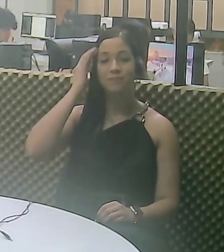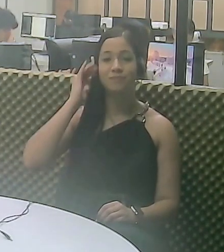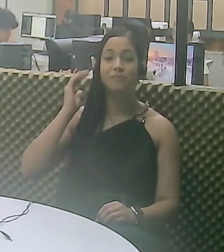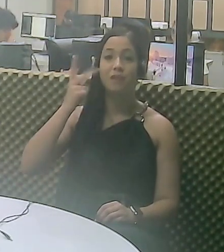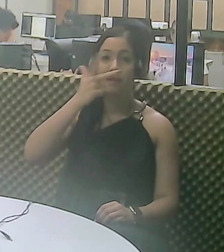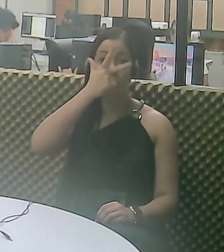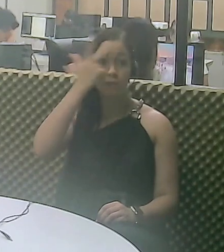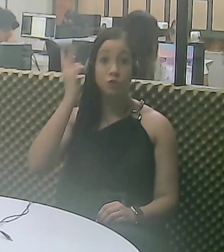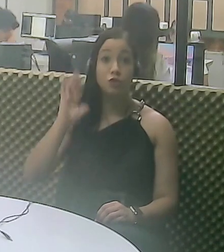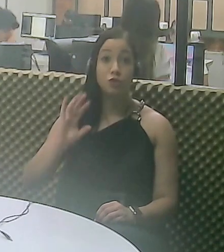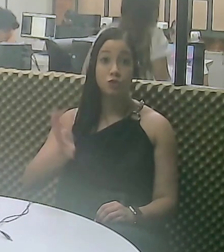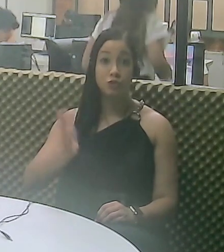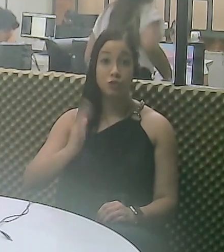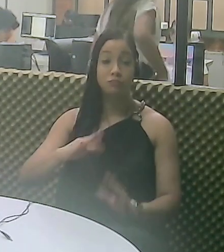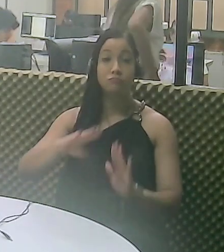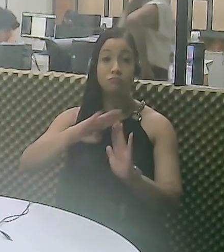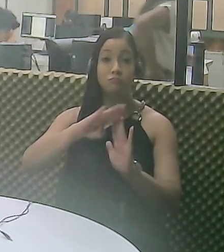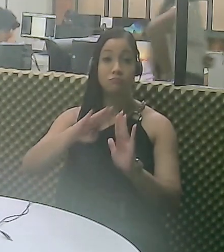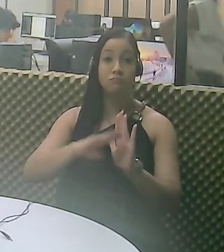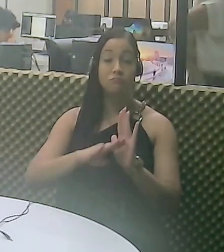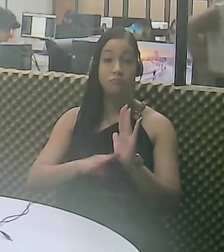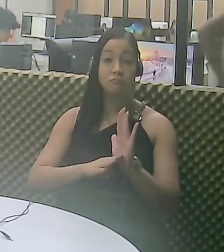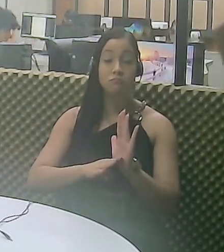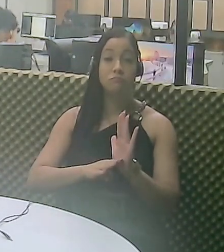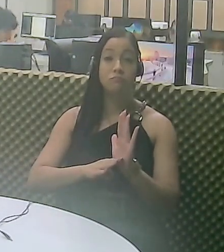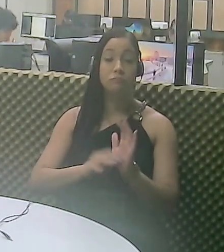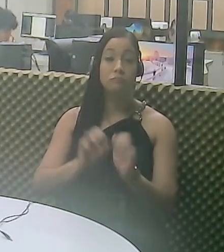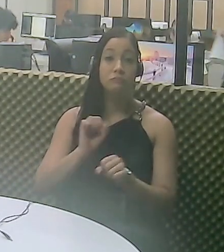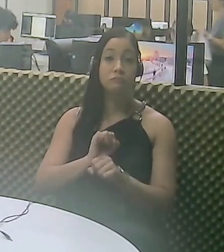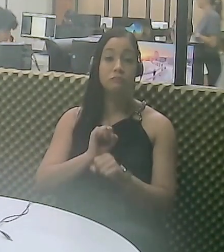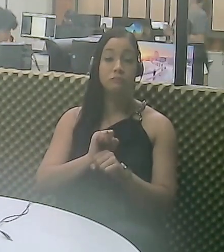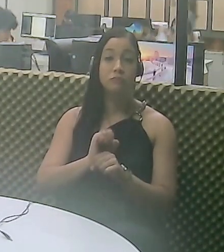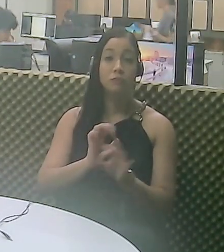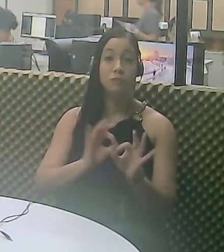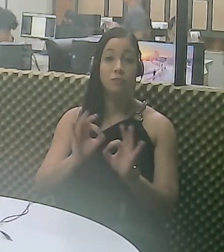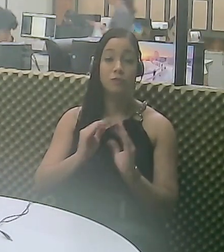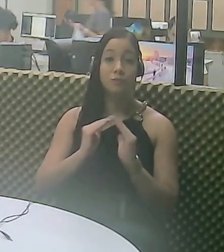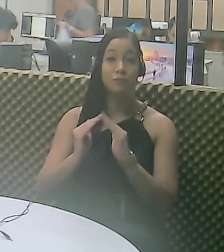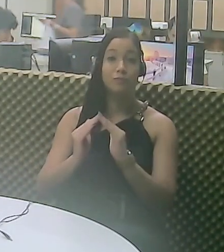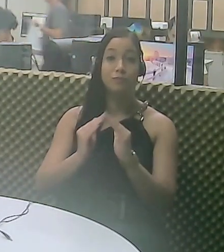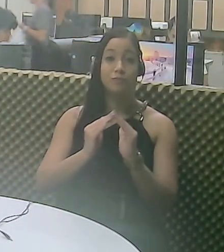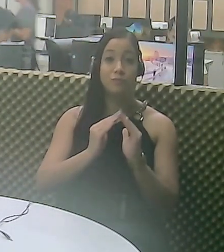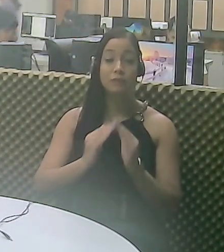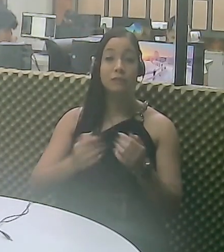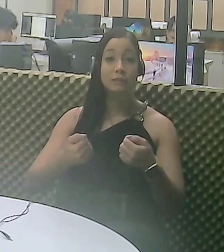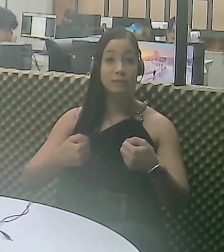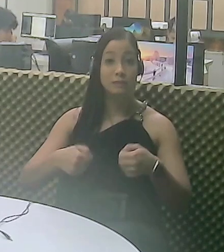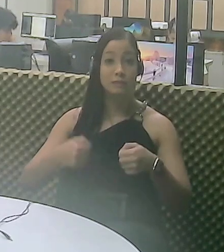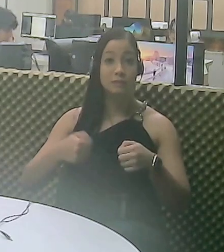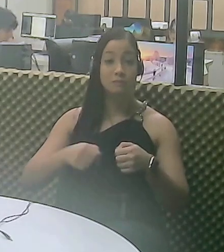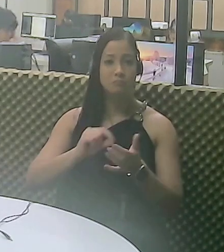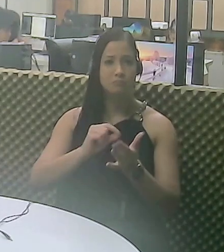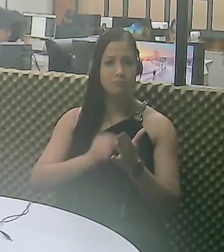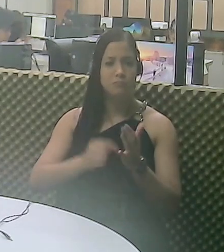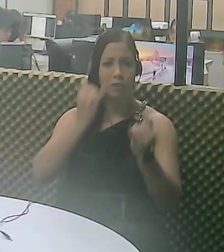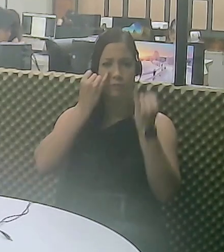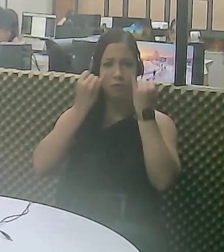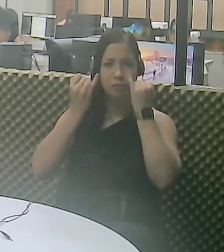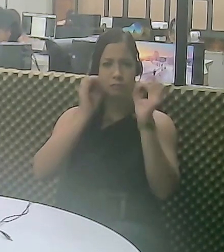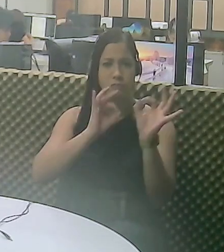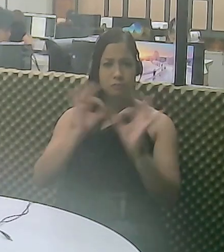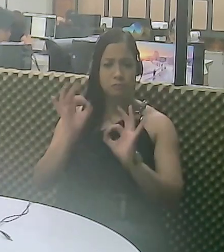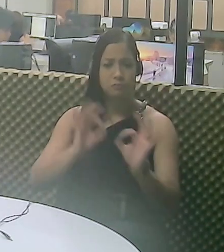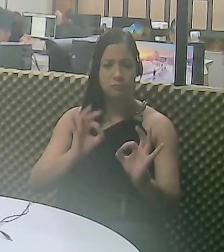Aqueles que já se encontram em lista de espera do município para projetos habitacionais devem fazer a atualização de dados.